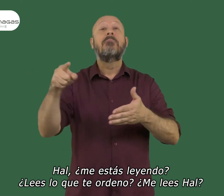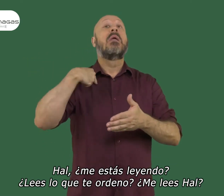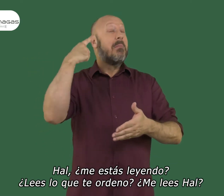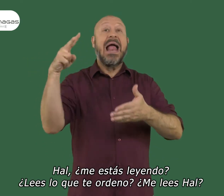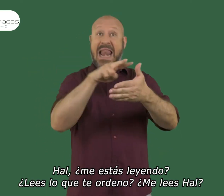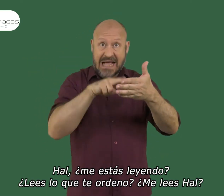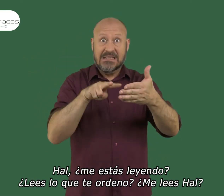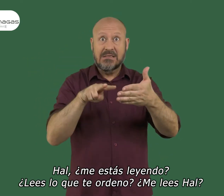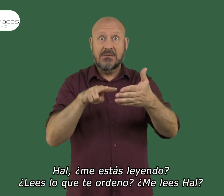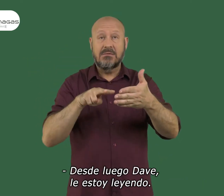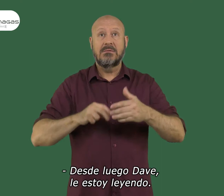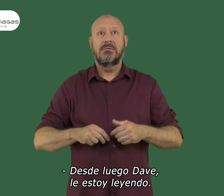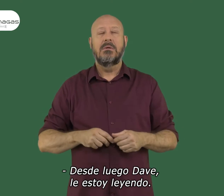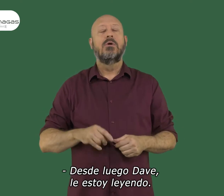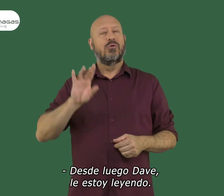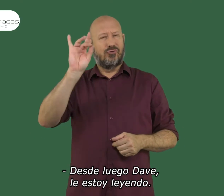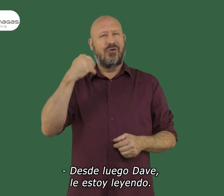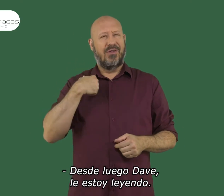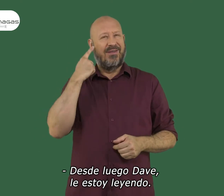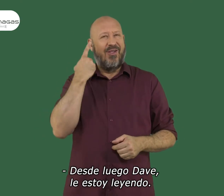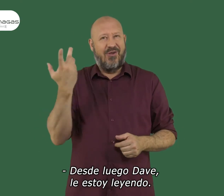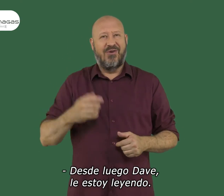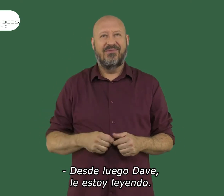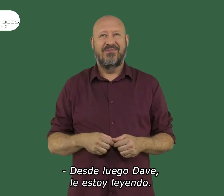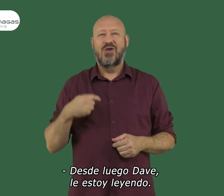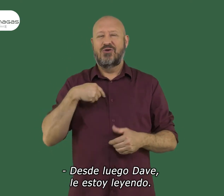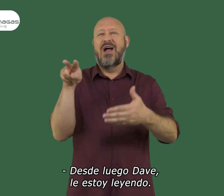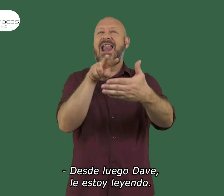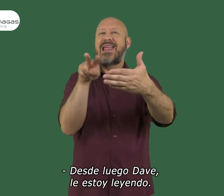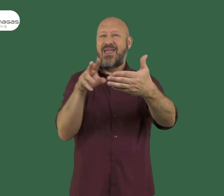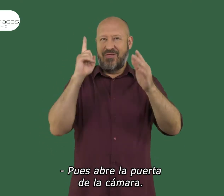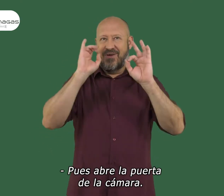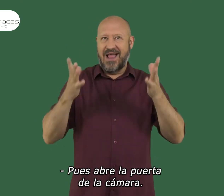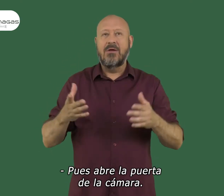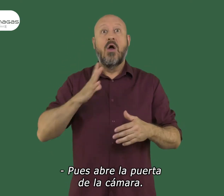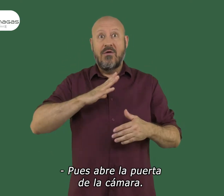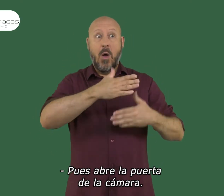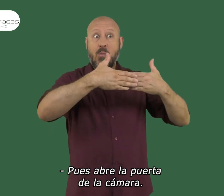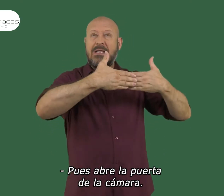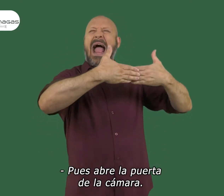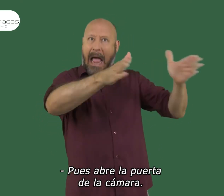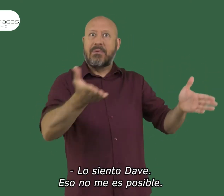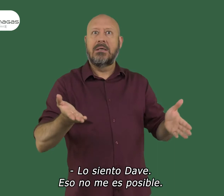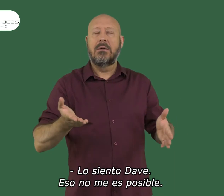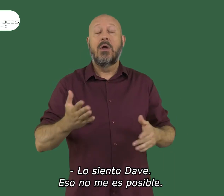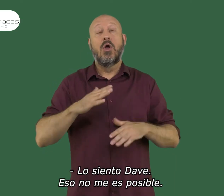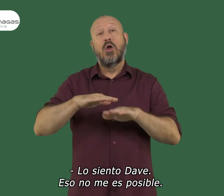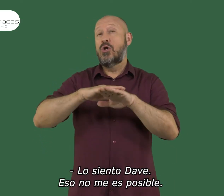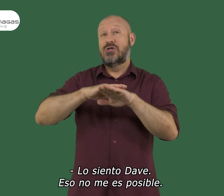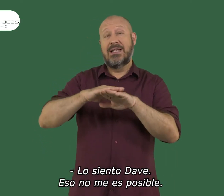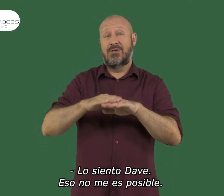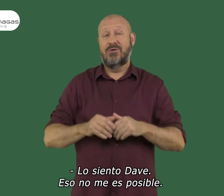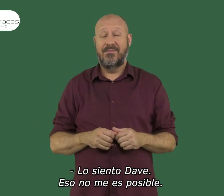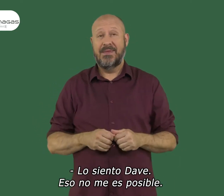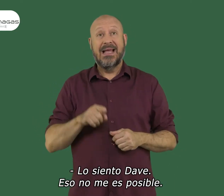¿Me lees, Hal? Desde luego, Dave. Le estoy leyendo. Pues abre la puerta de la cámara. Lo siento,